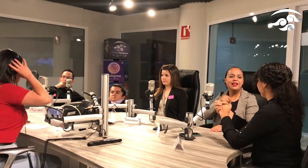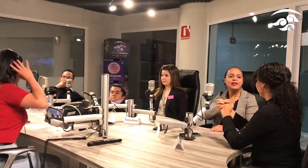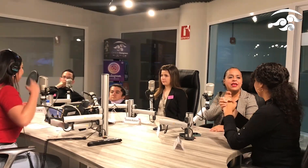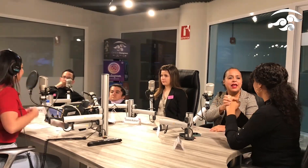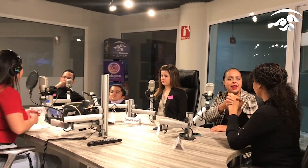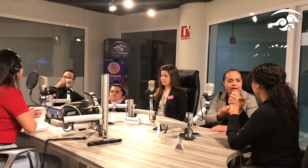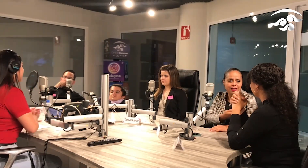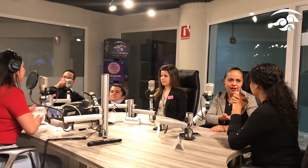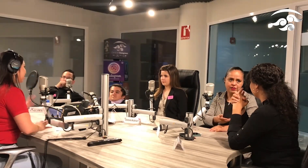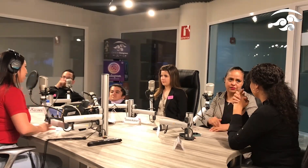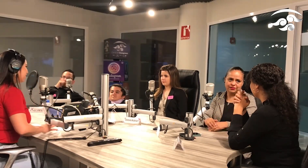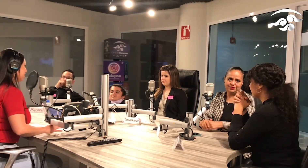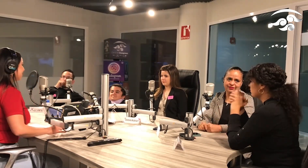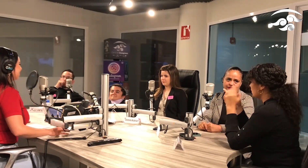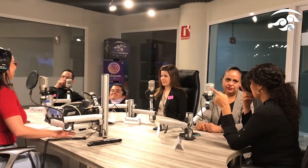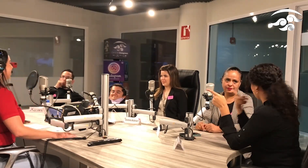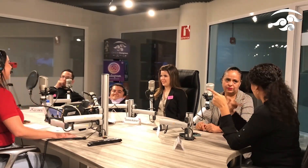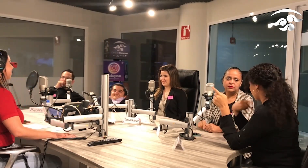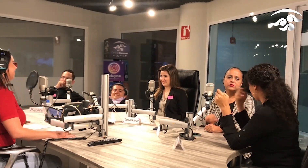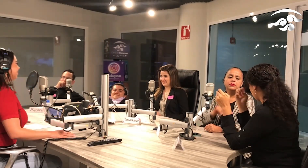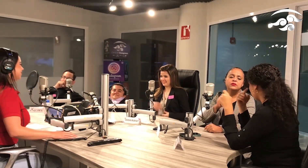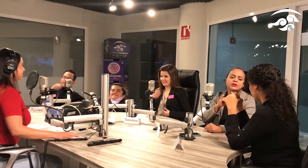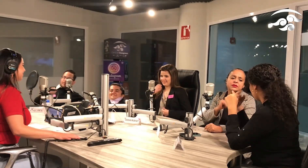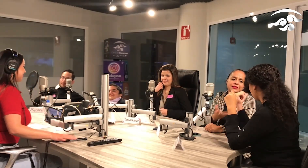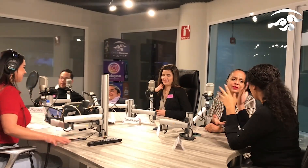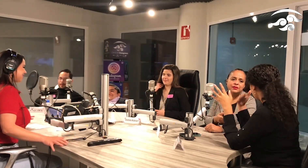democrático. Round democrático.